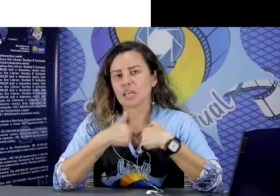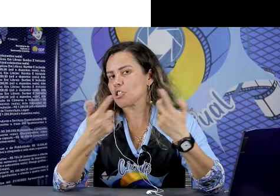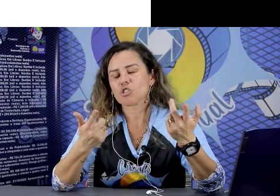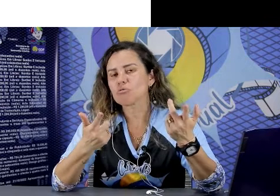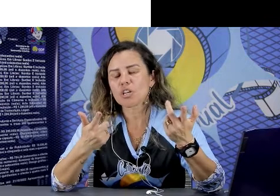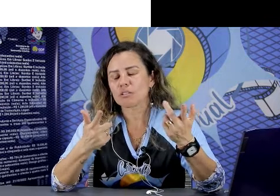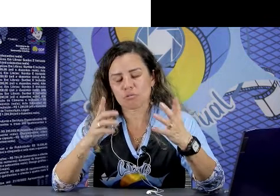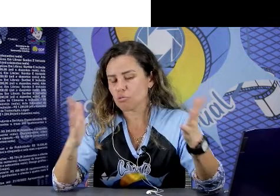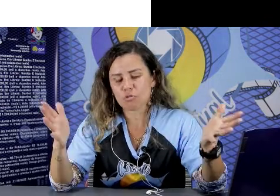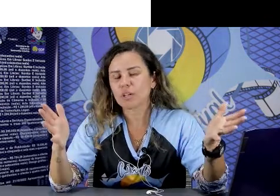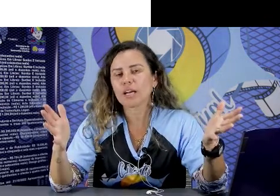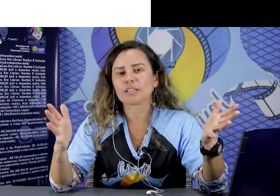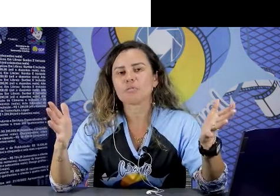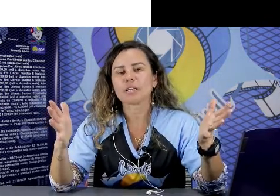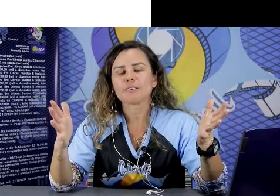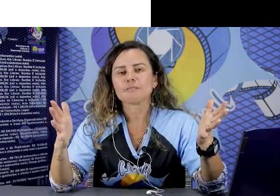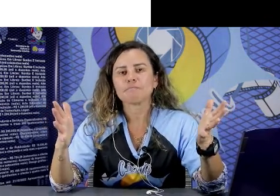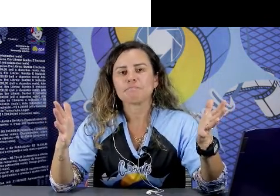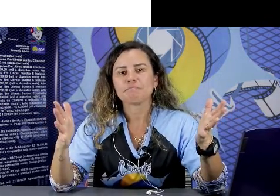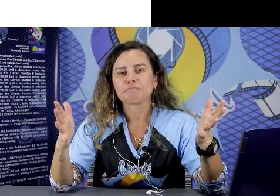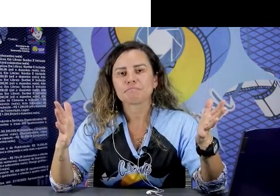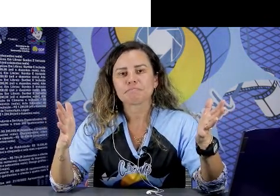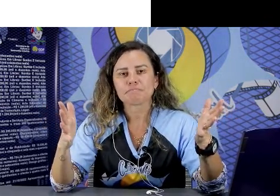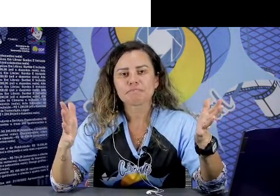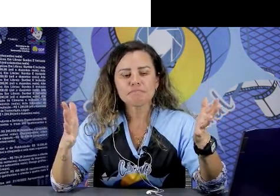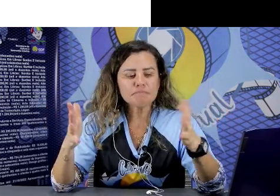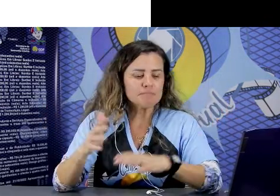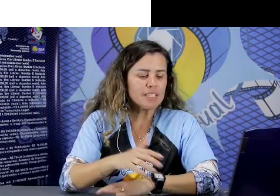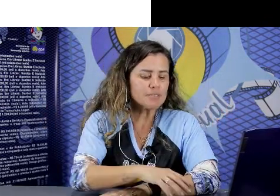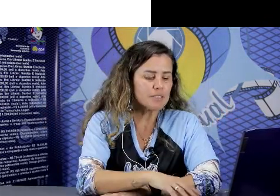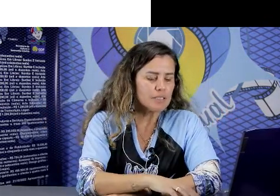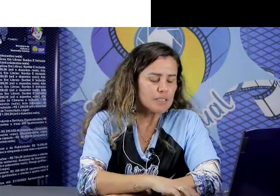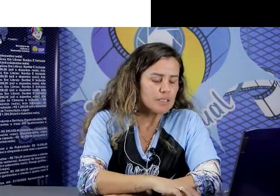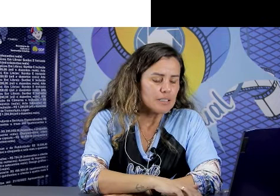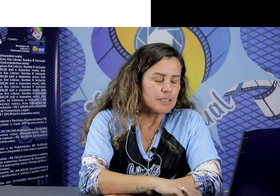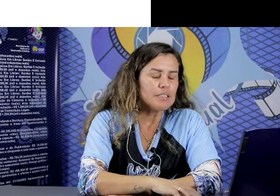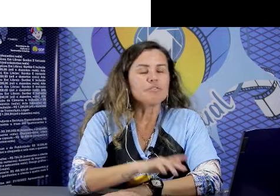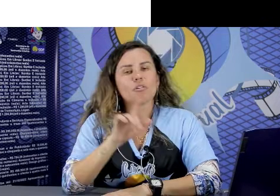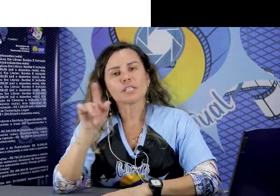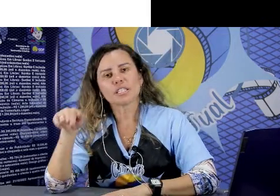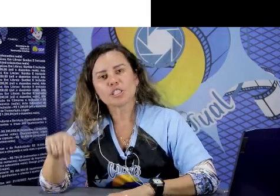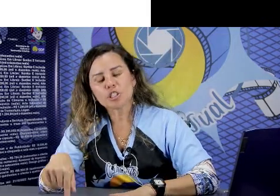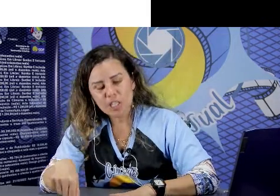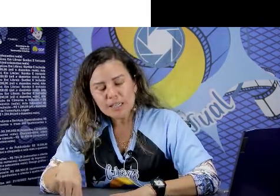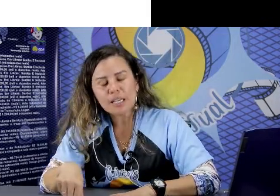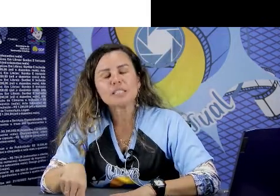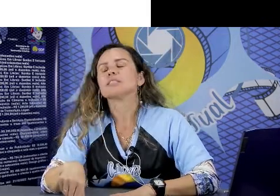gente não se conecta com ele, né? E fora que a gente já tem